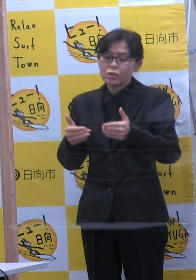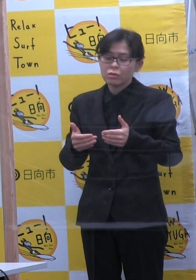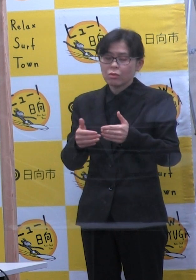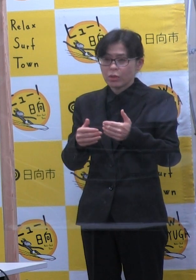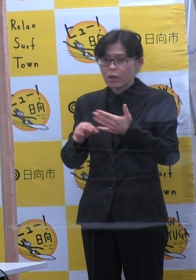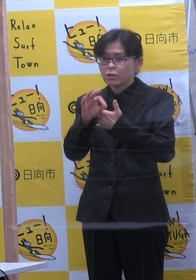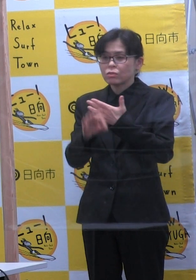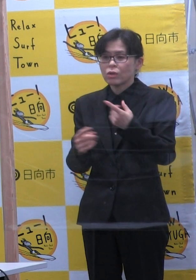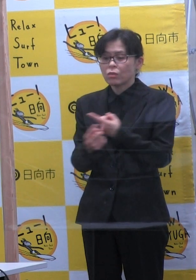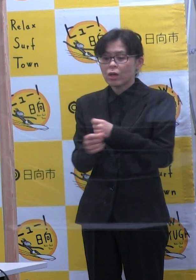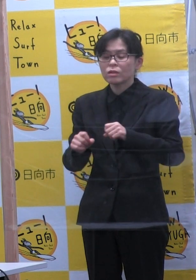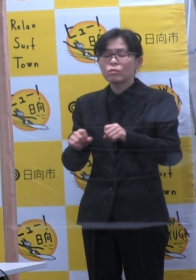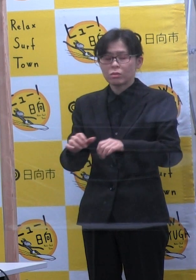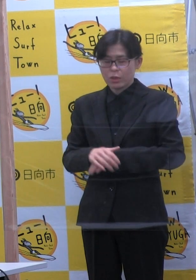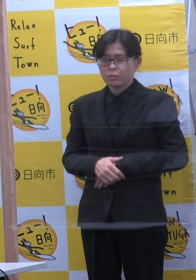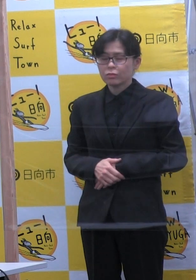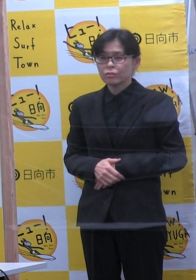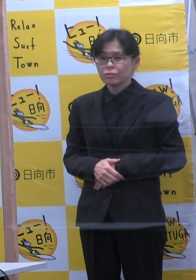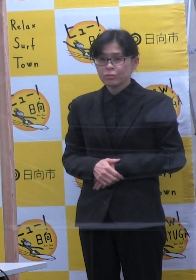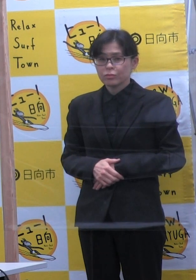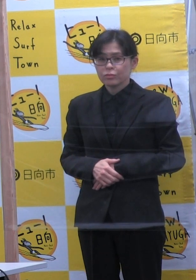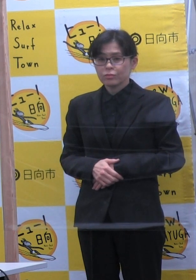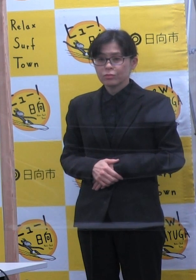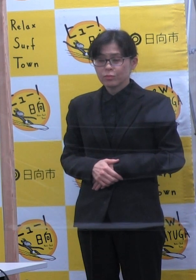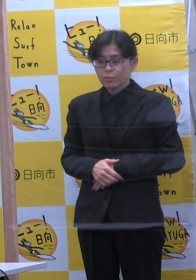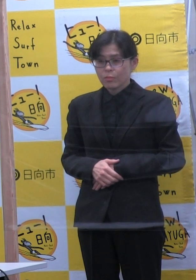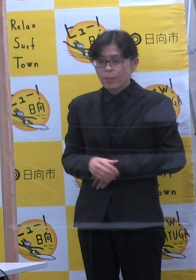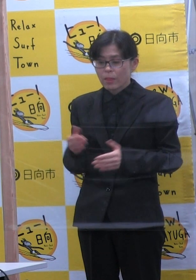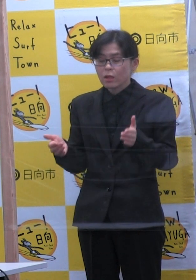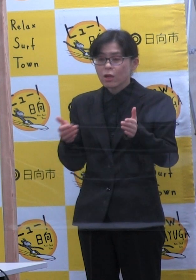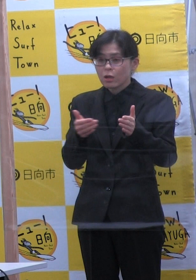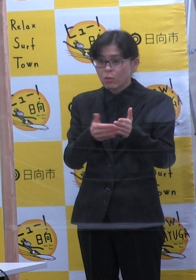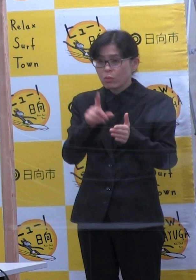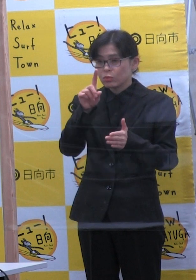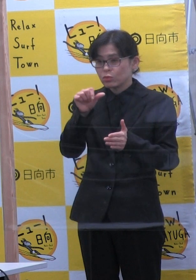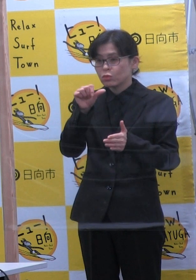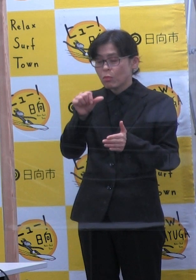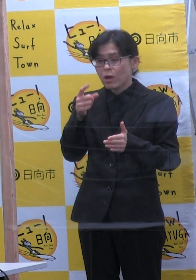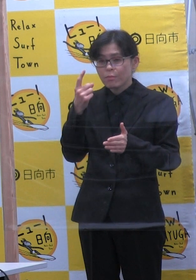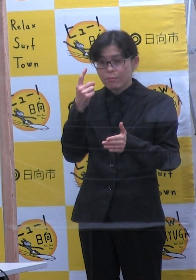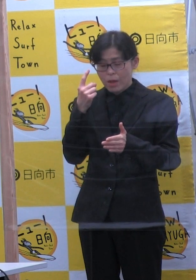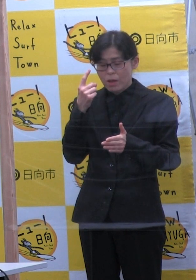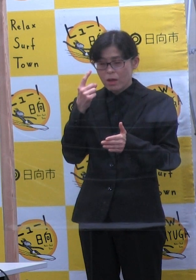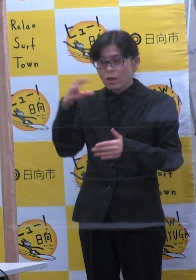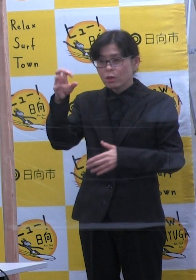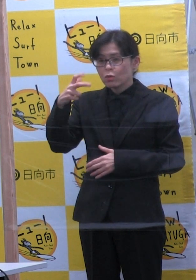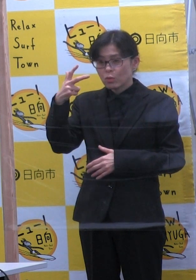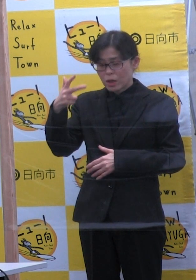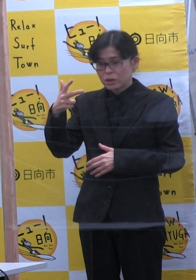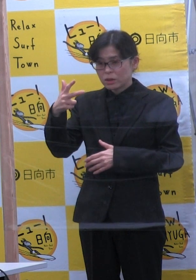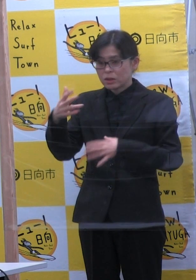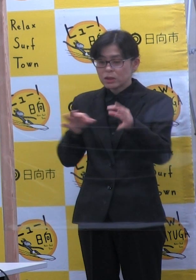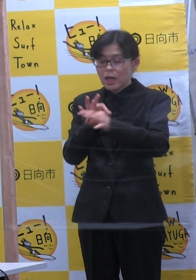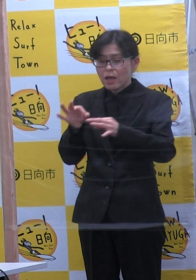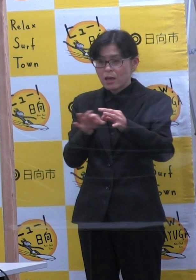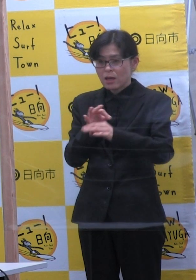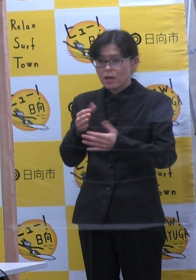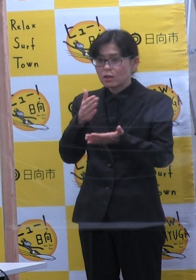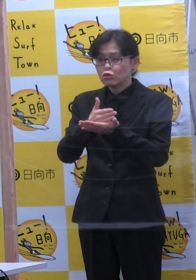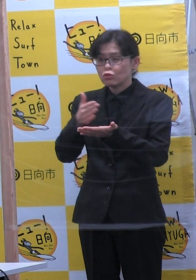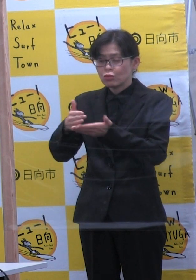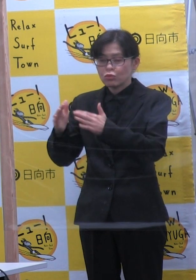正を行うものであります。最後に15番の日向市営住宅の設